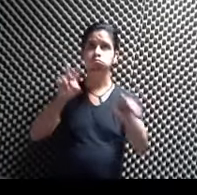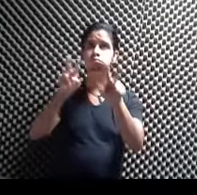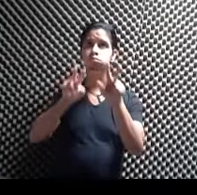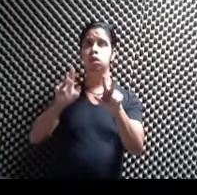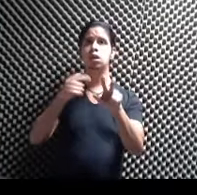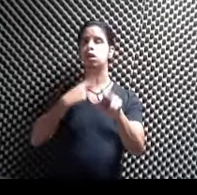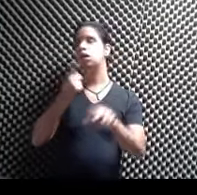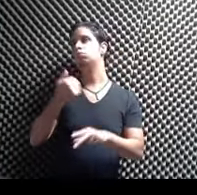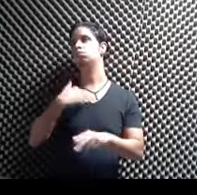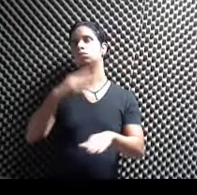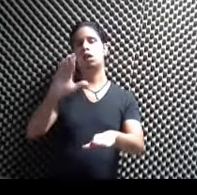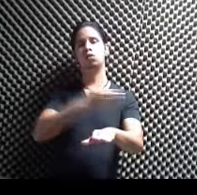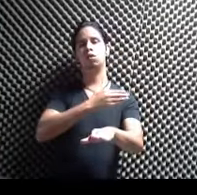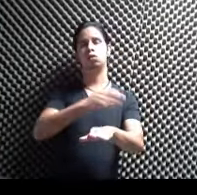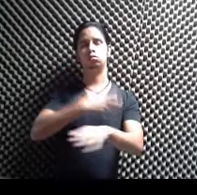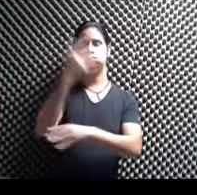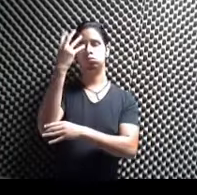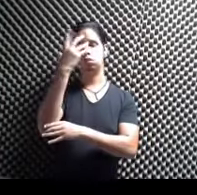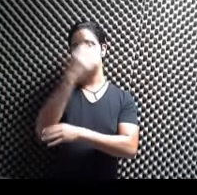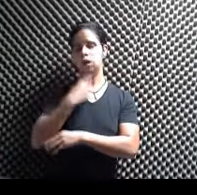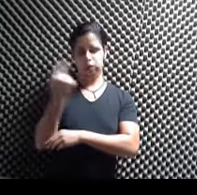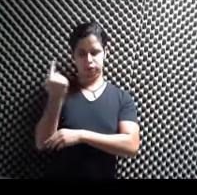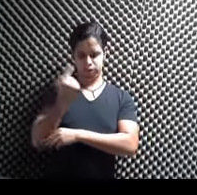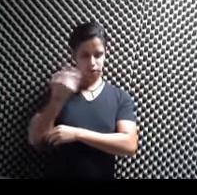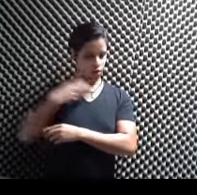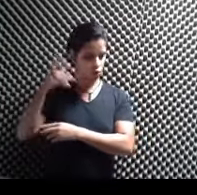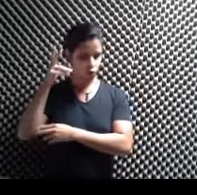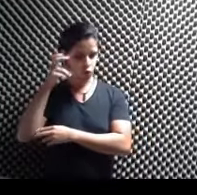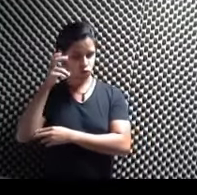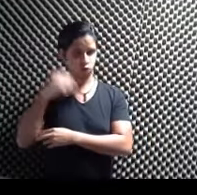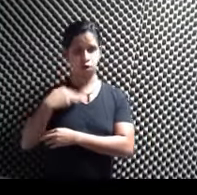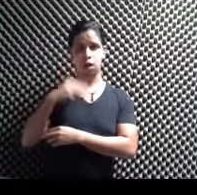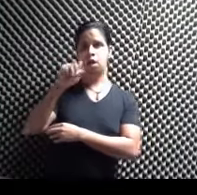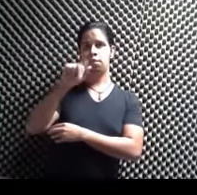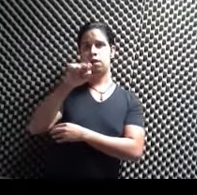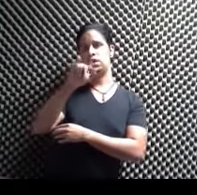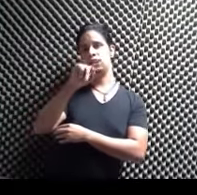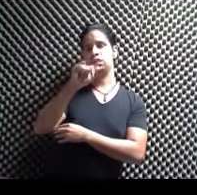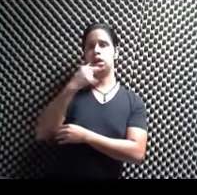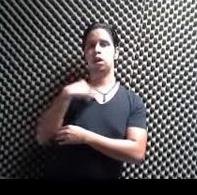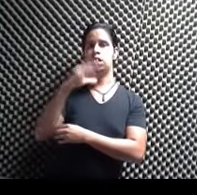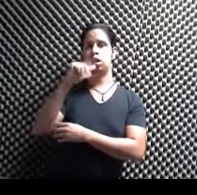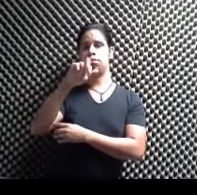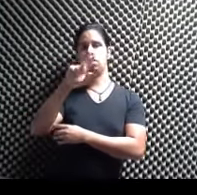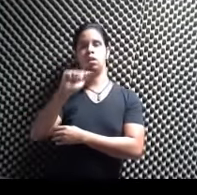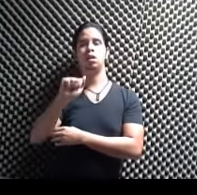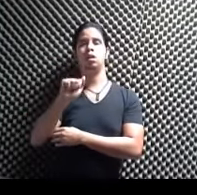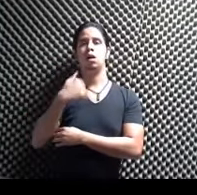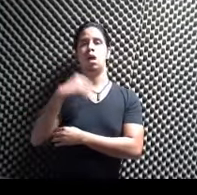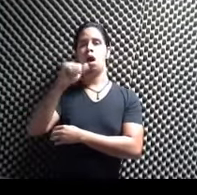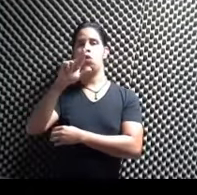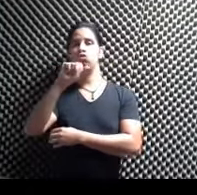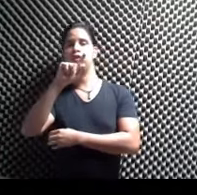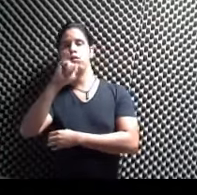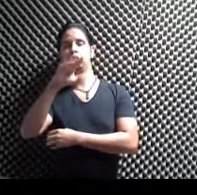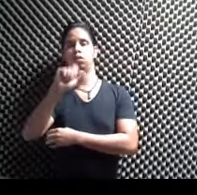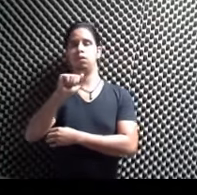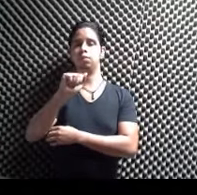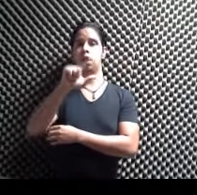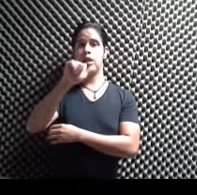hermosas. Sí. Yo estoy, o sea, las vuelvo a escuchar y cada vez, Mañanita Campera, Silencio, Ausencia, Lamento